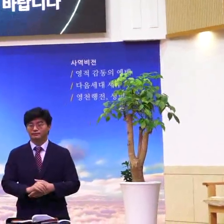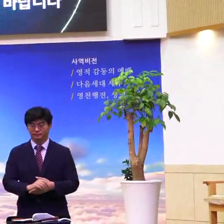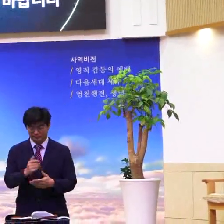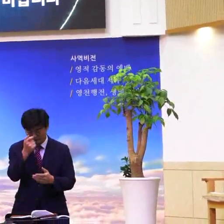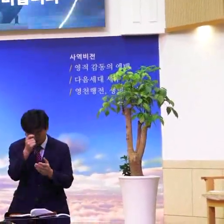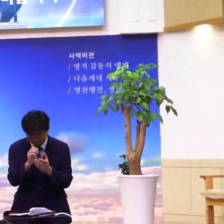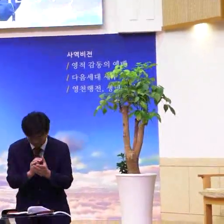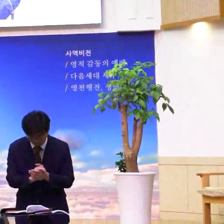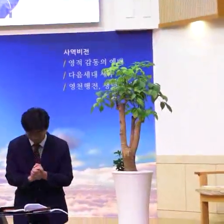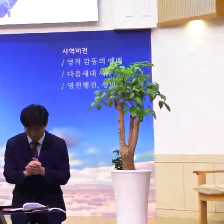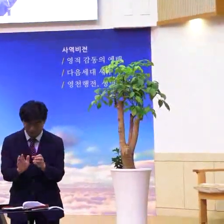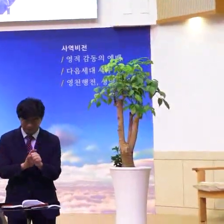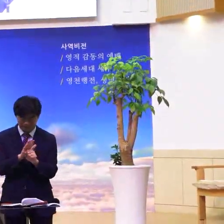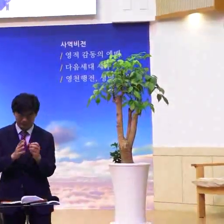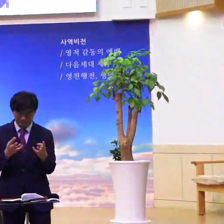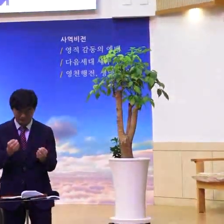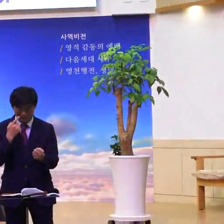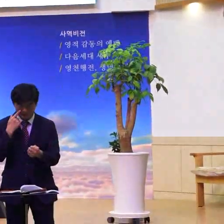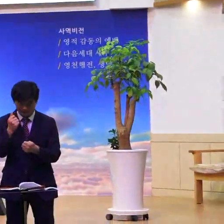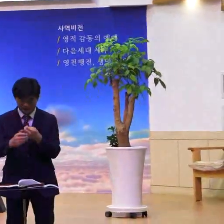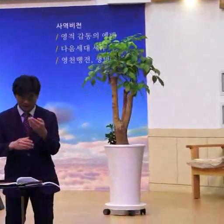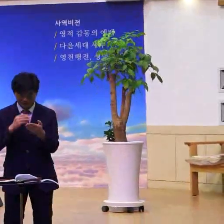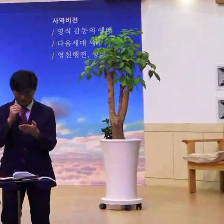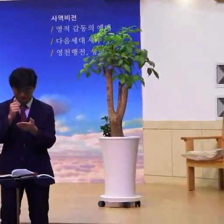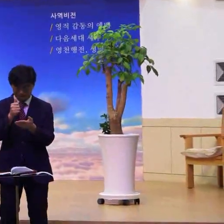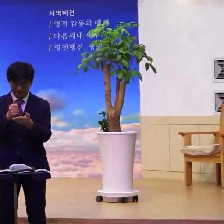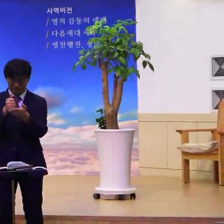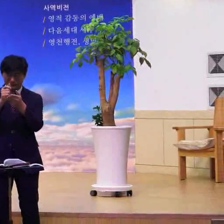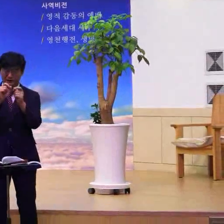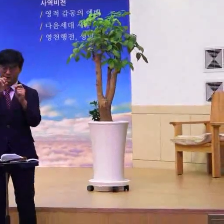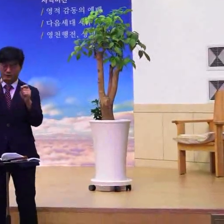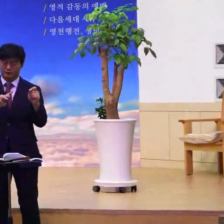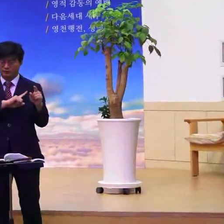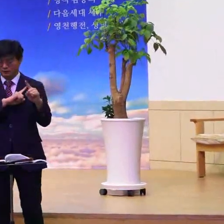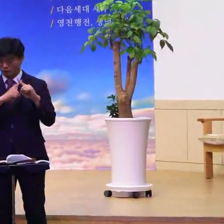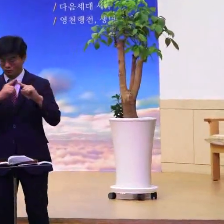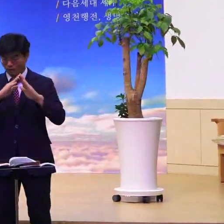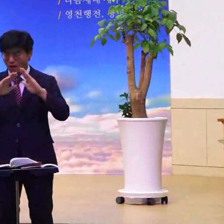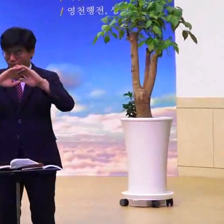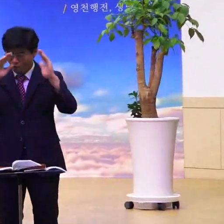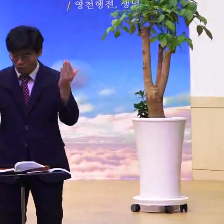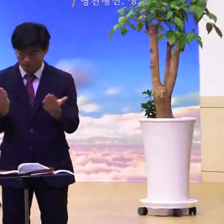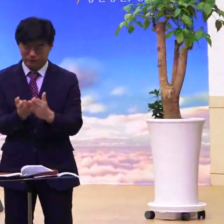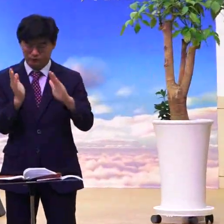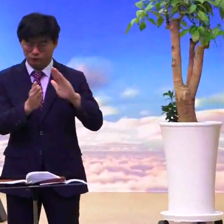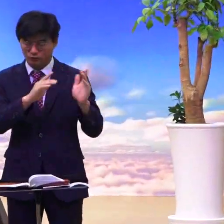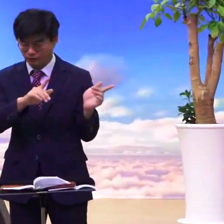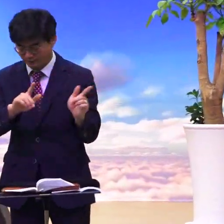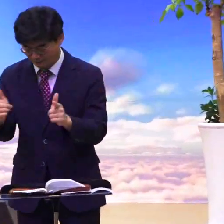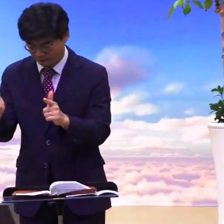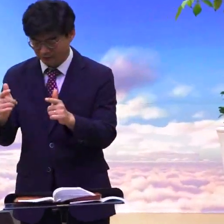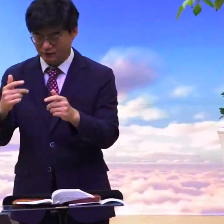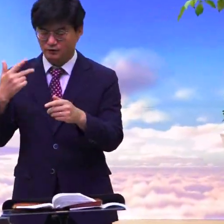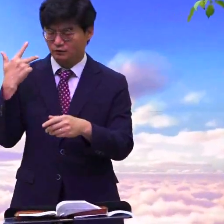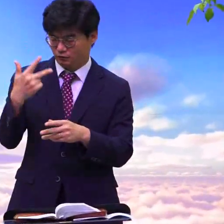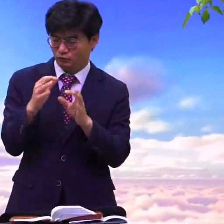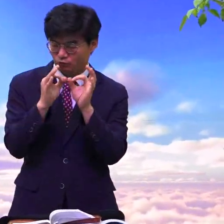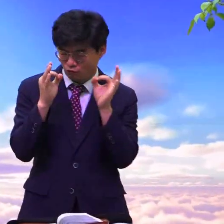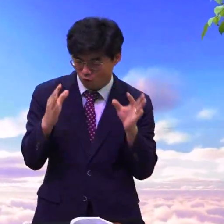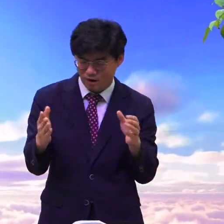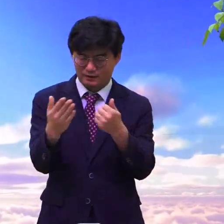사랑의 아버지 하나님, 우리 영천 제일교회 한 가족들 한 주간 은혜 가운데 살도록